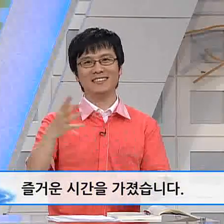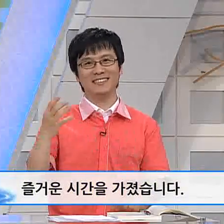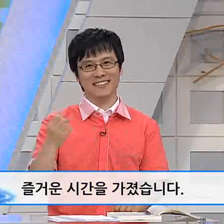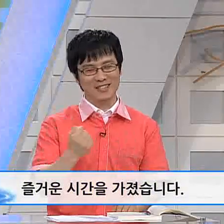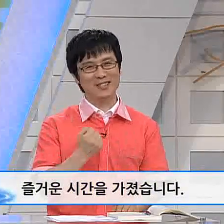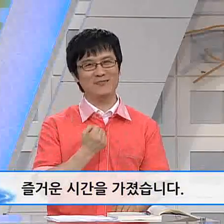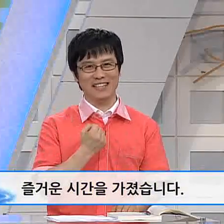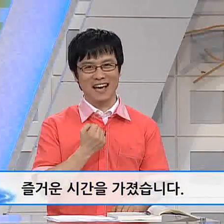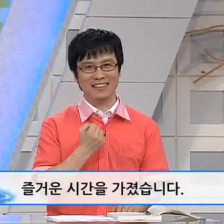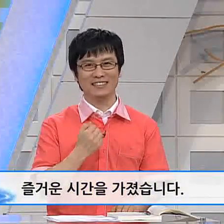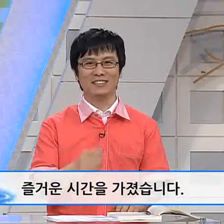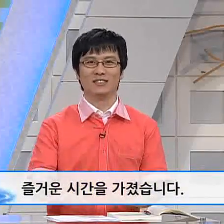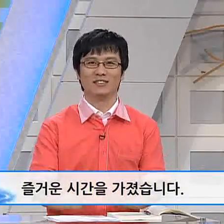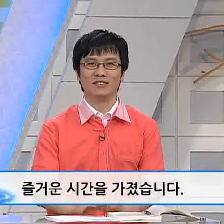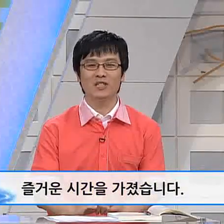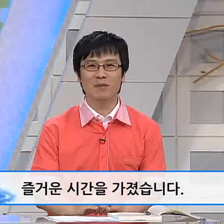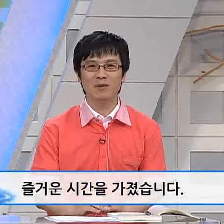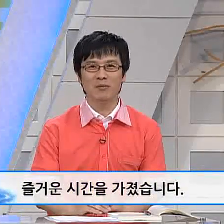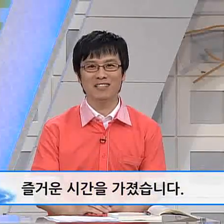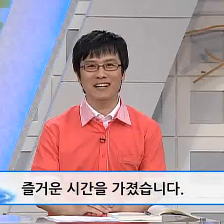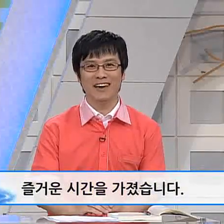가졌습니다. 연습 한번 해보실까요?